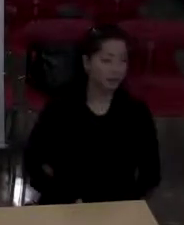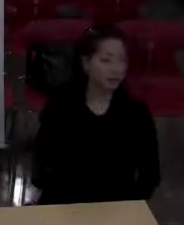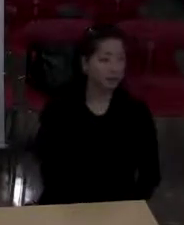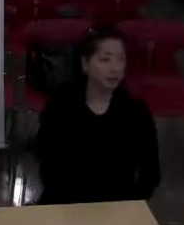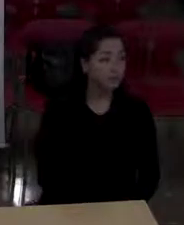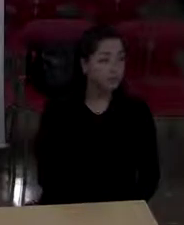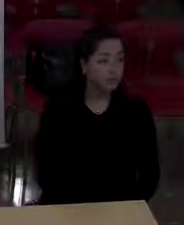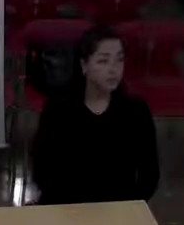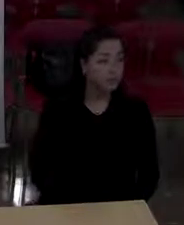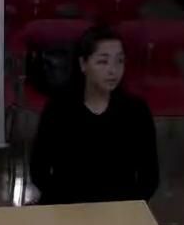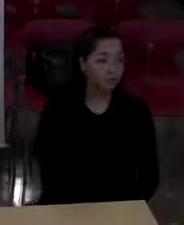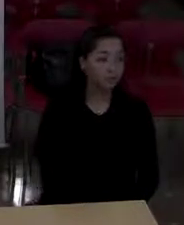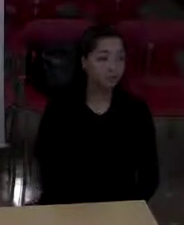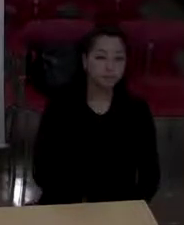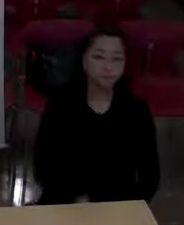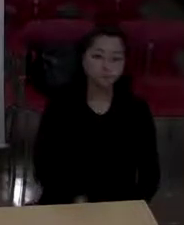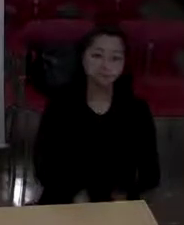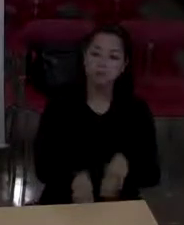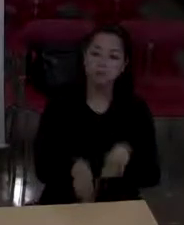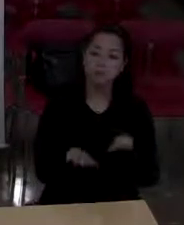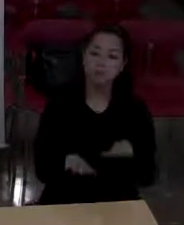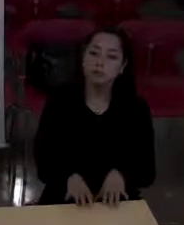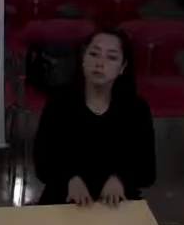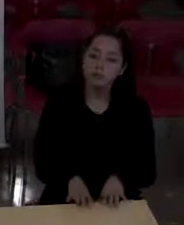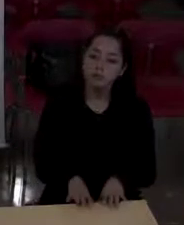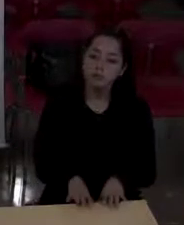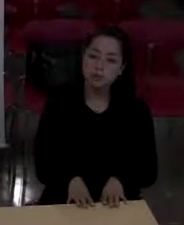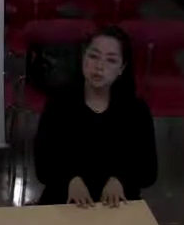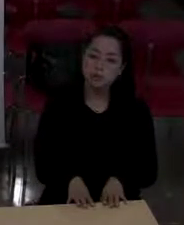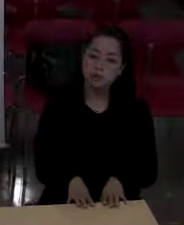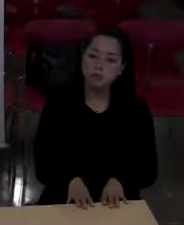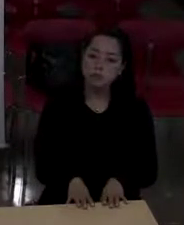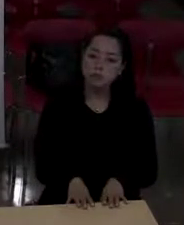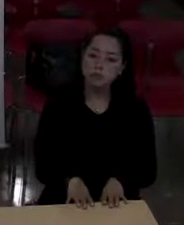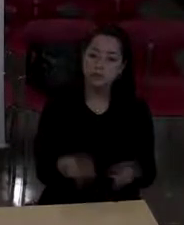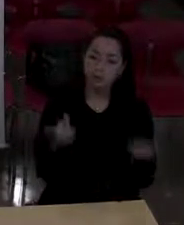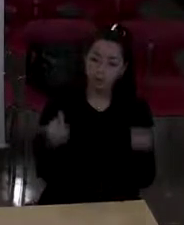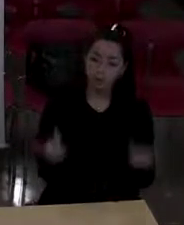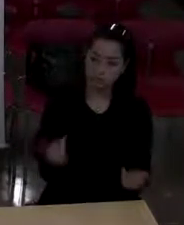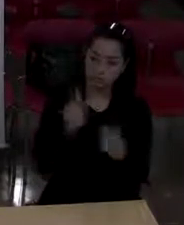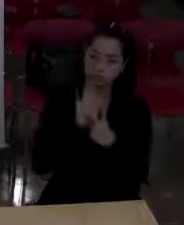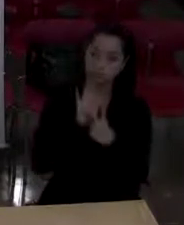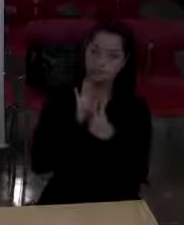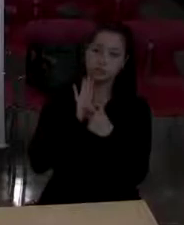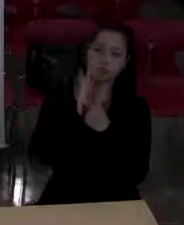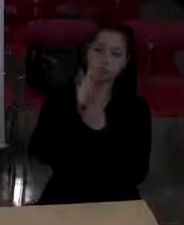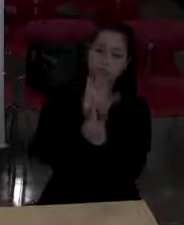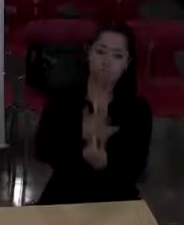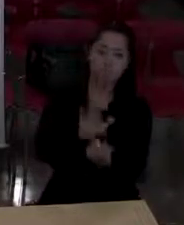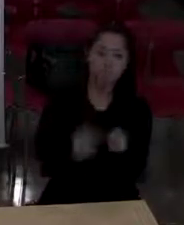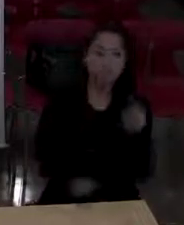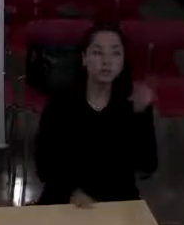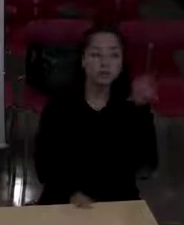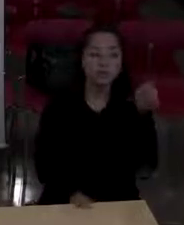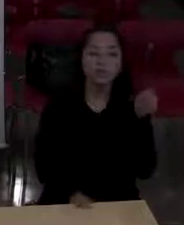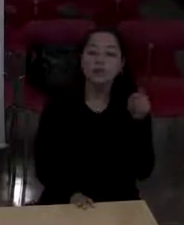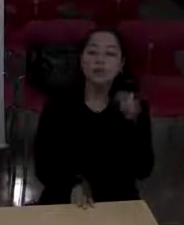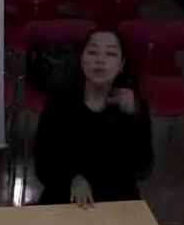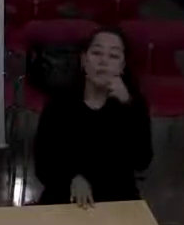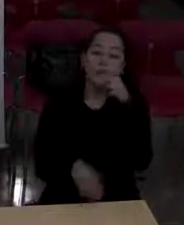Aquí vamos a ver el ejemplo de un bebé común y corriente cuando sus papás le empiezan a